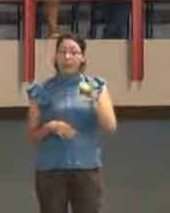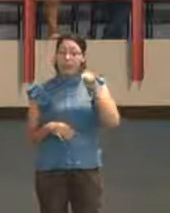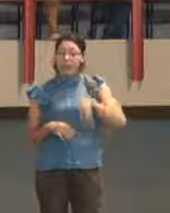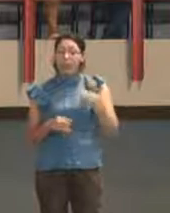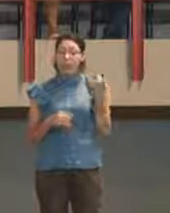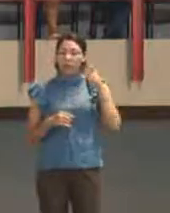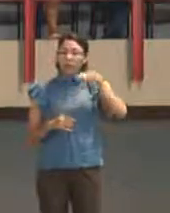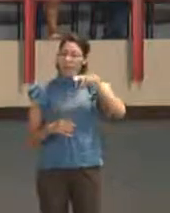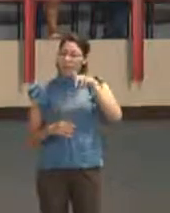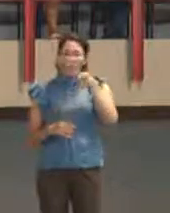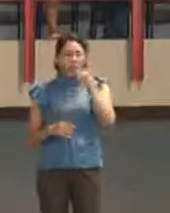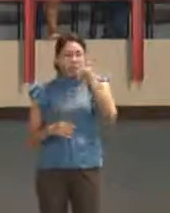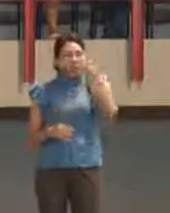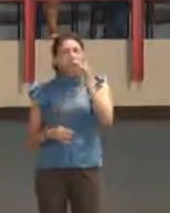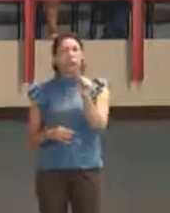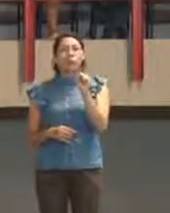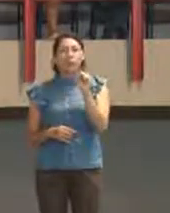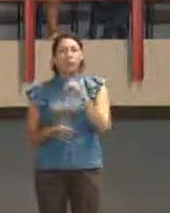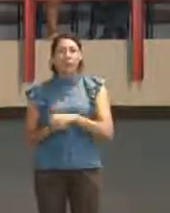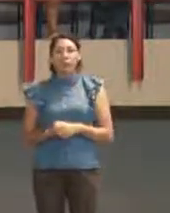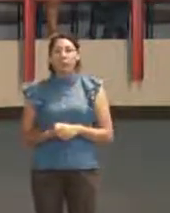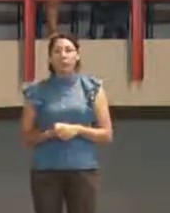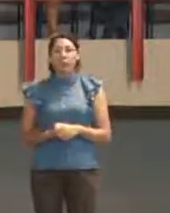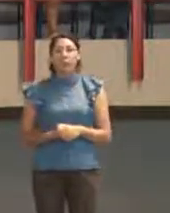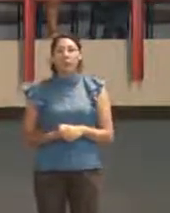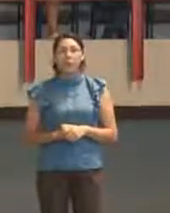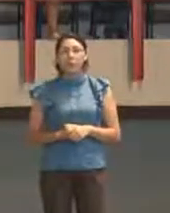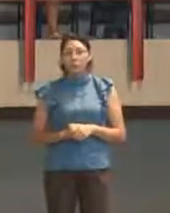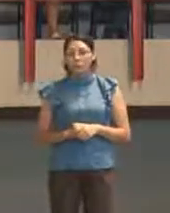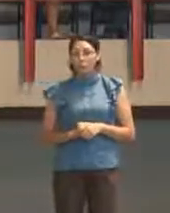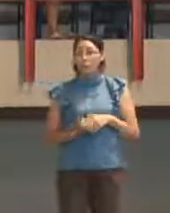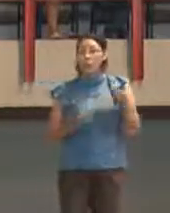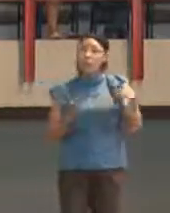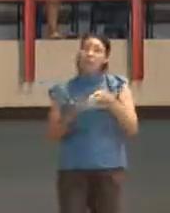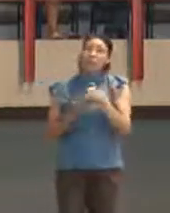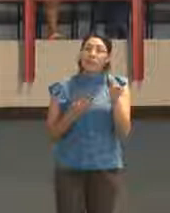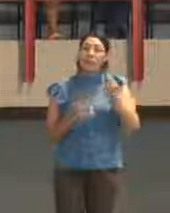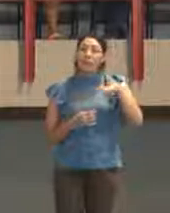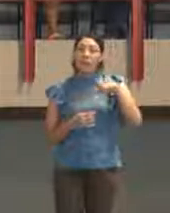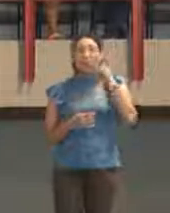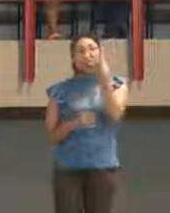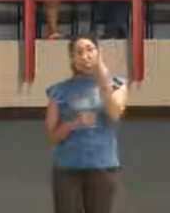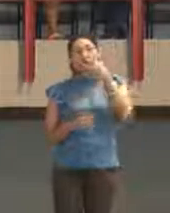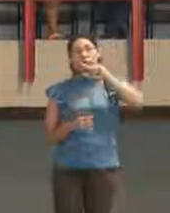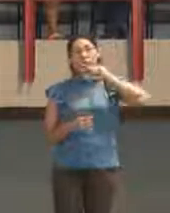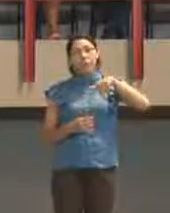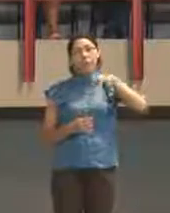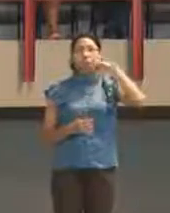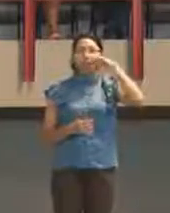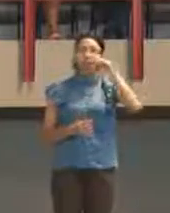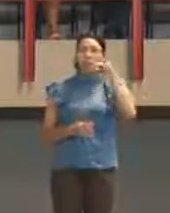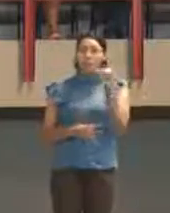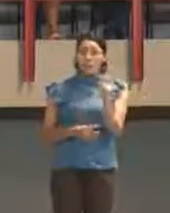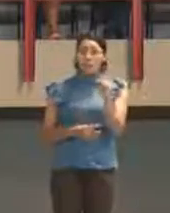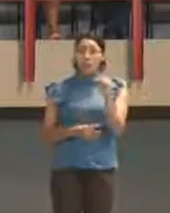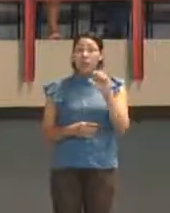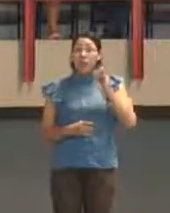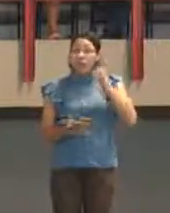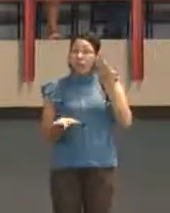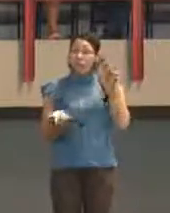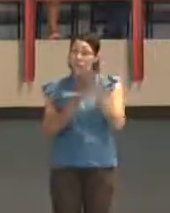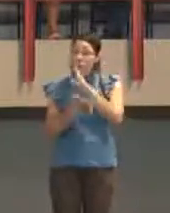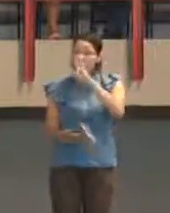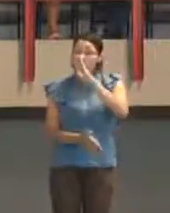nota do meio era 18. E desvio, 4,97. Ele dizia que o aprovado no concurso